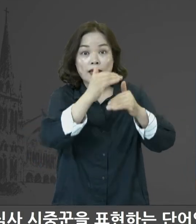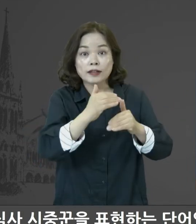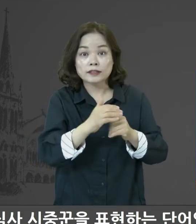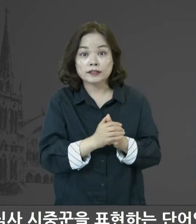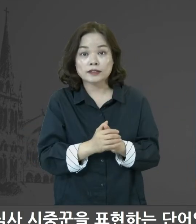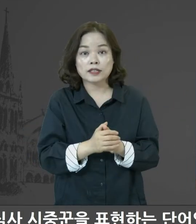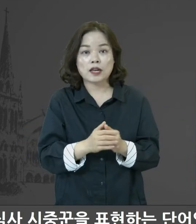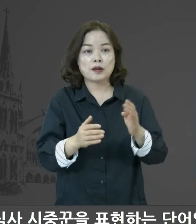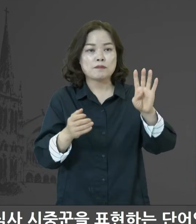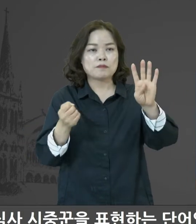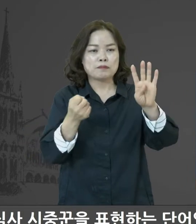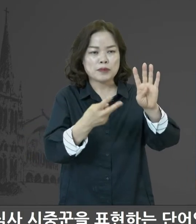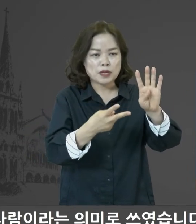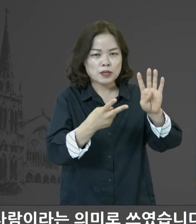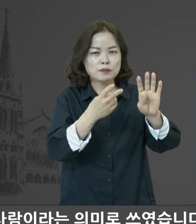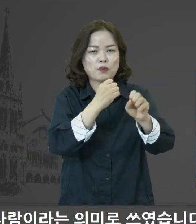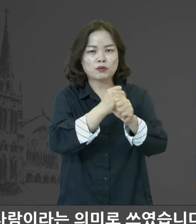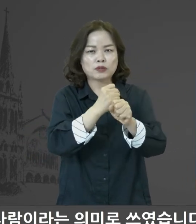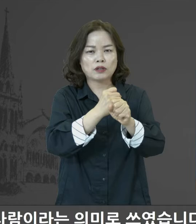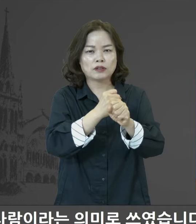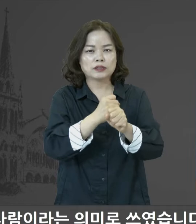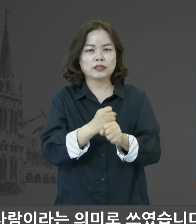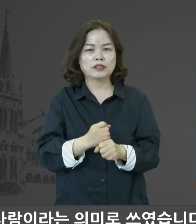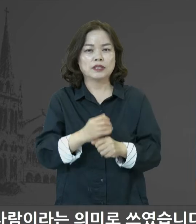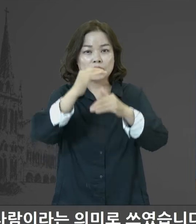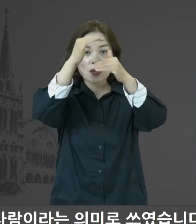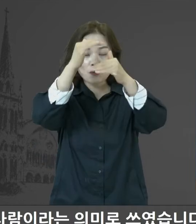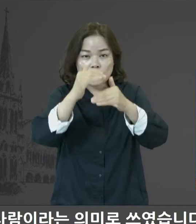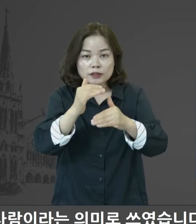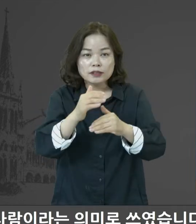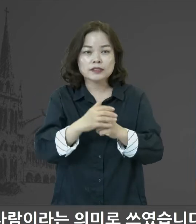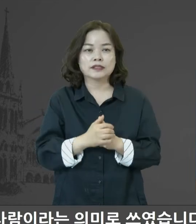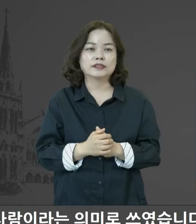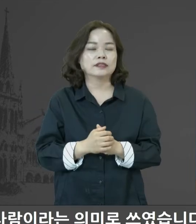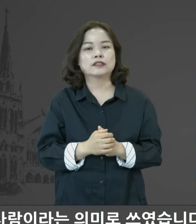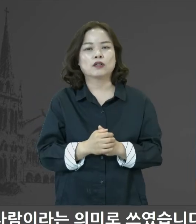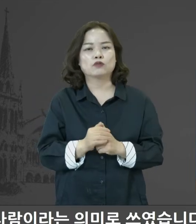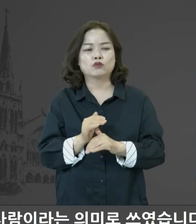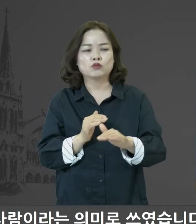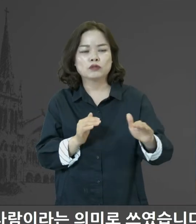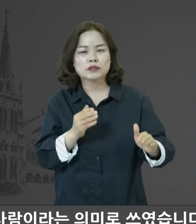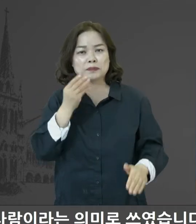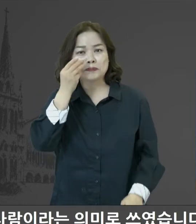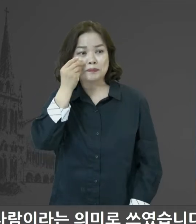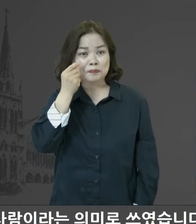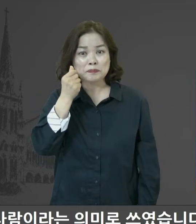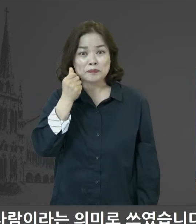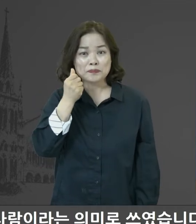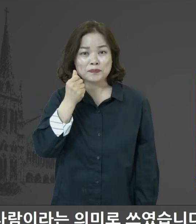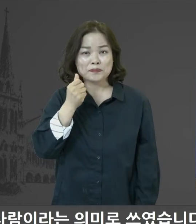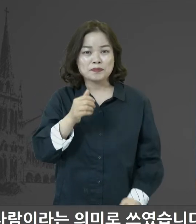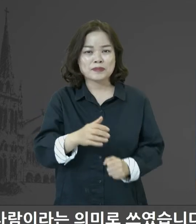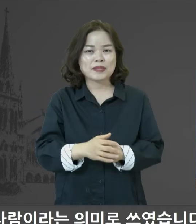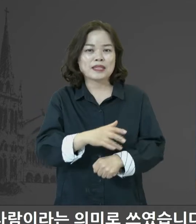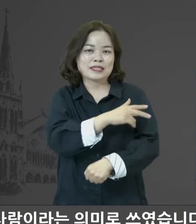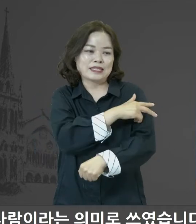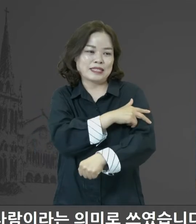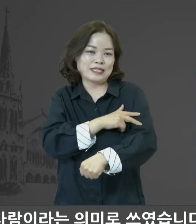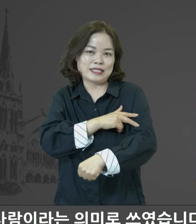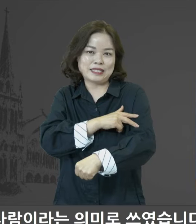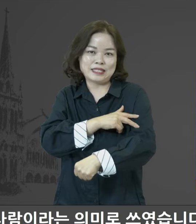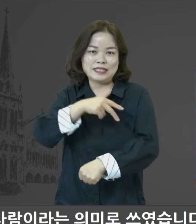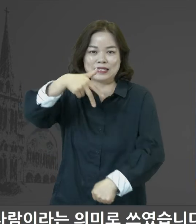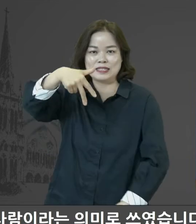1장 1절과 디모데전서 3장 8절 그리고 12절에서는 우리가 익히 알고 있는 집사라는 단어를 쓰고